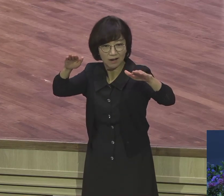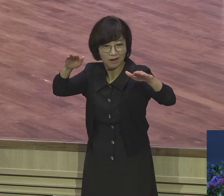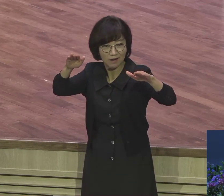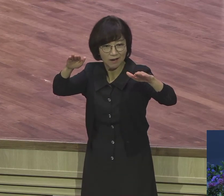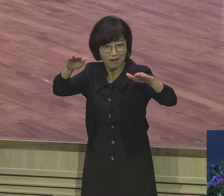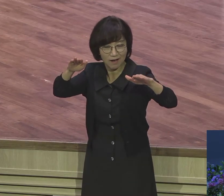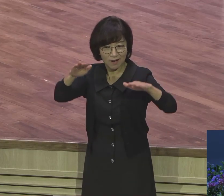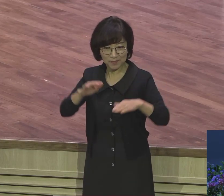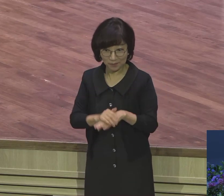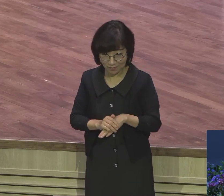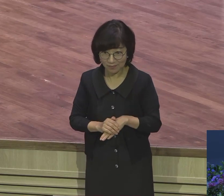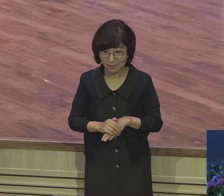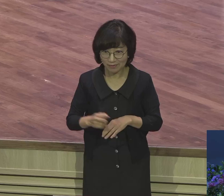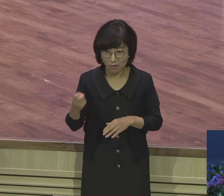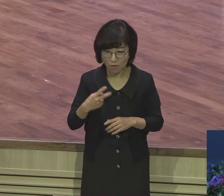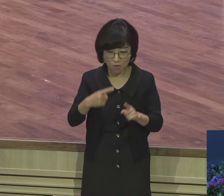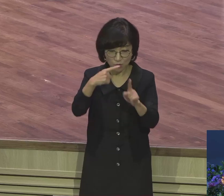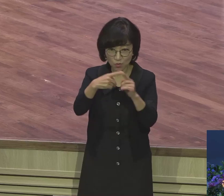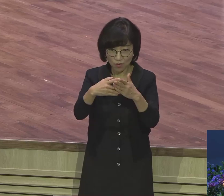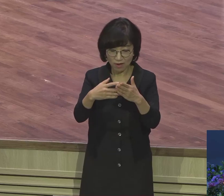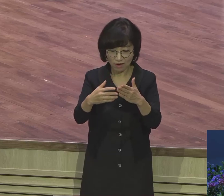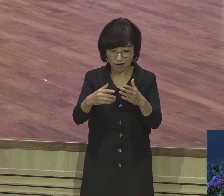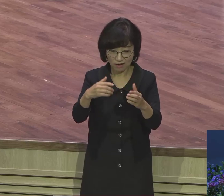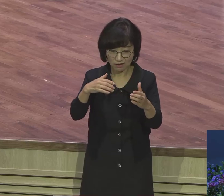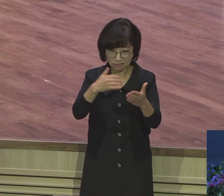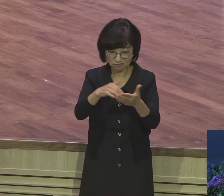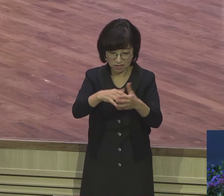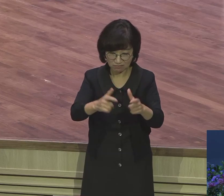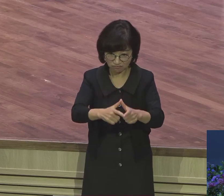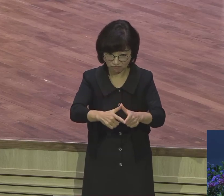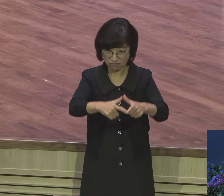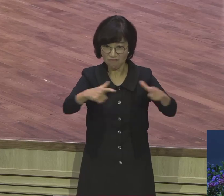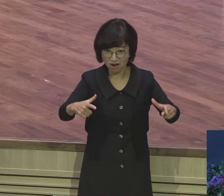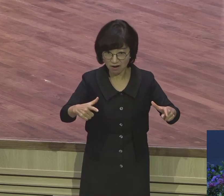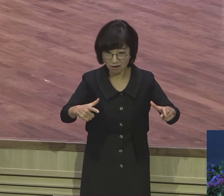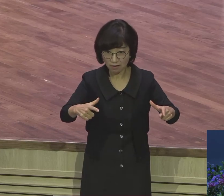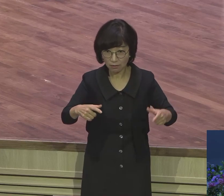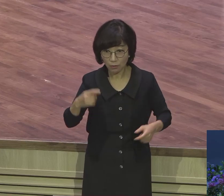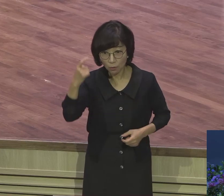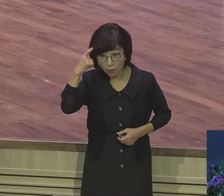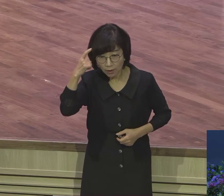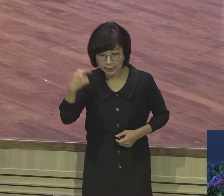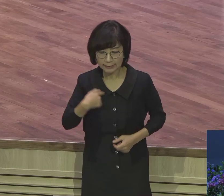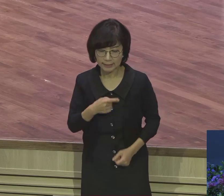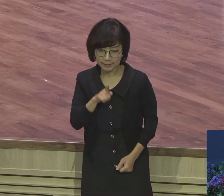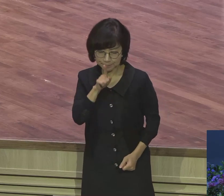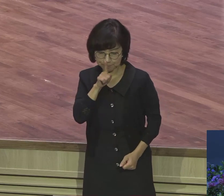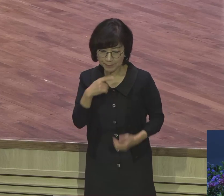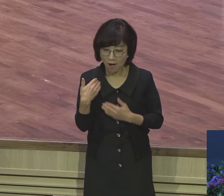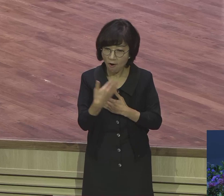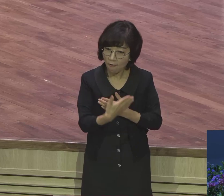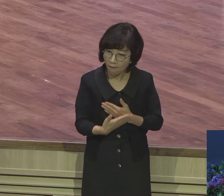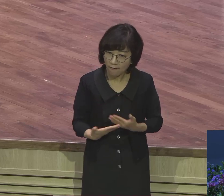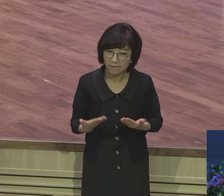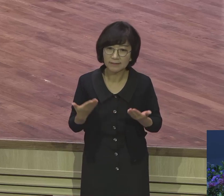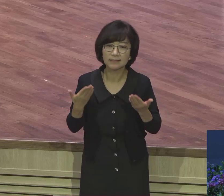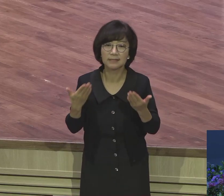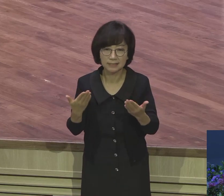달라지. 그리고 교회가 더 확장되고 부흥돼요. 그 헌신과 그 입어 말없이 헌신한 그것 때문에